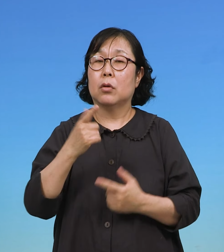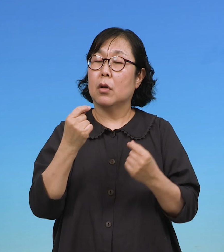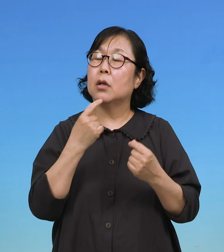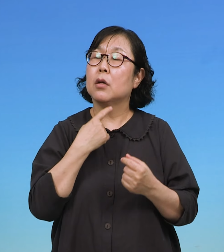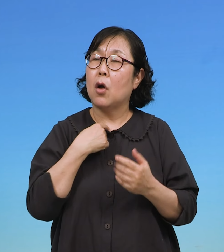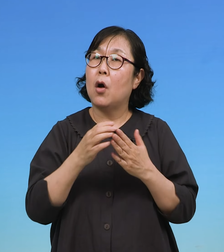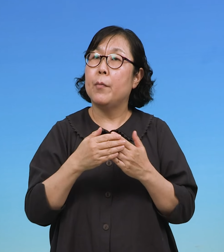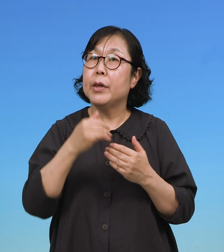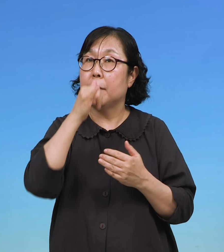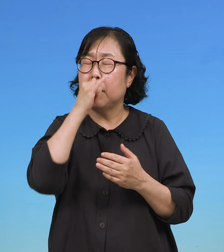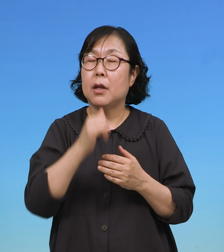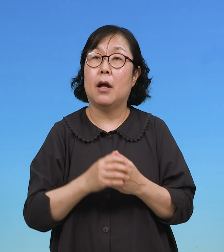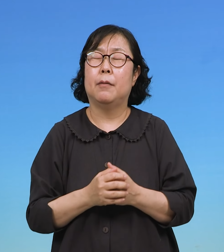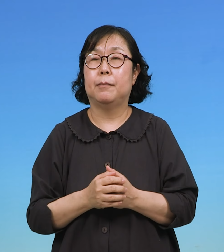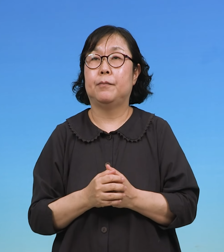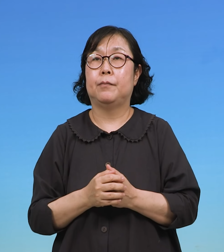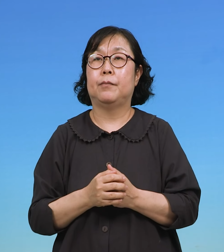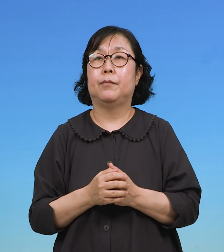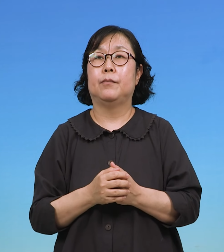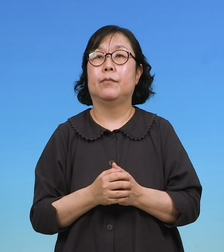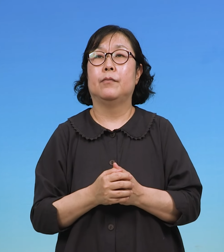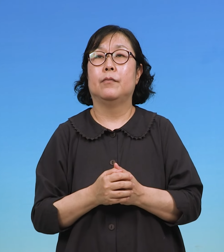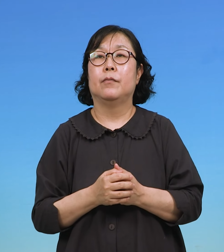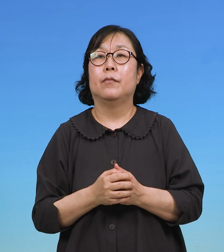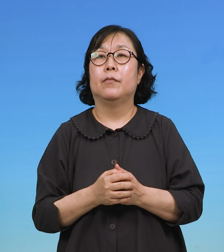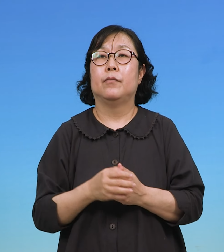저도 그런 경험이 있거든요.